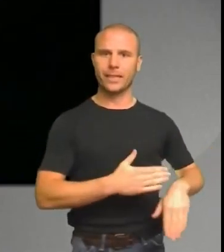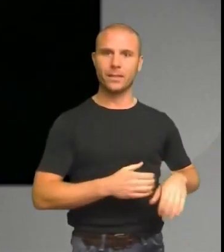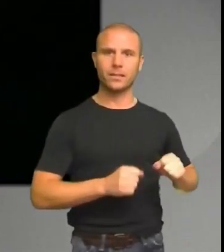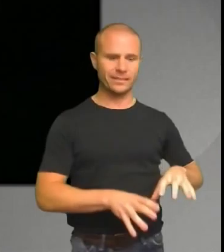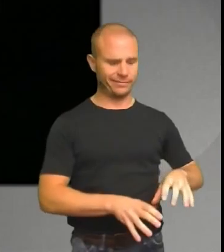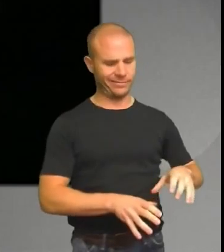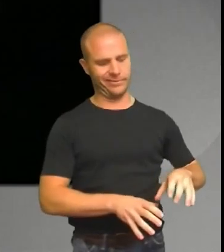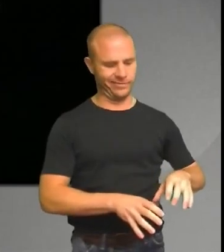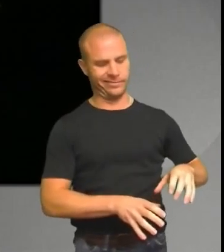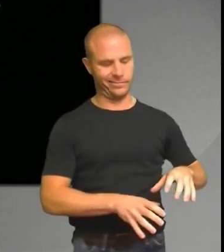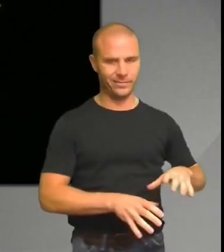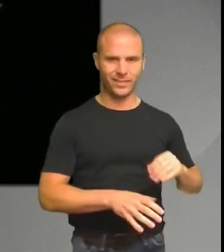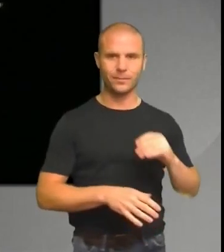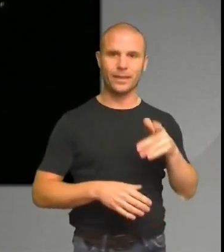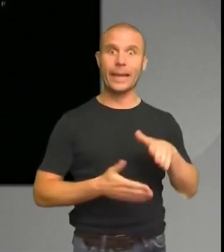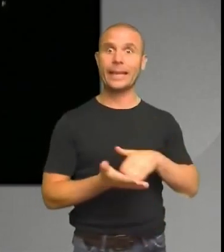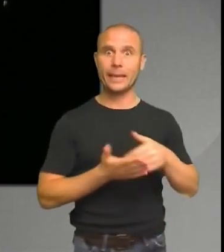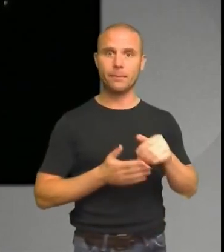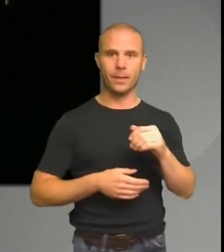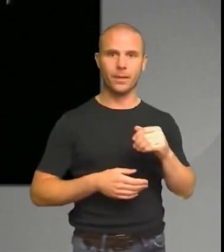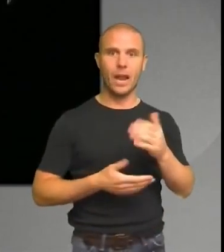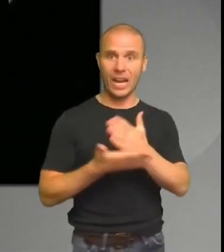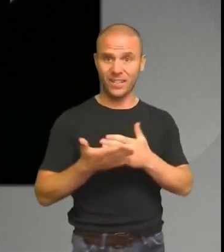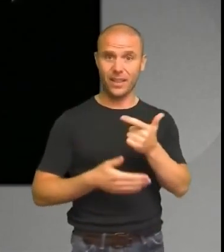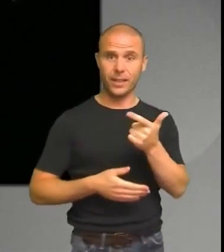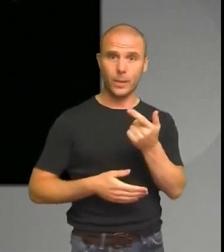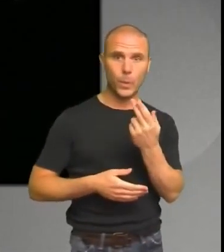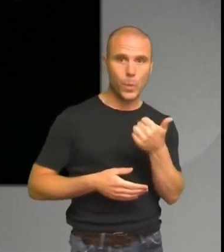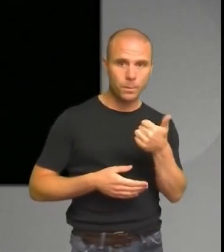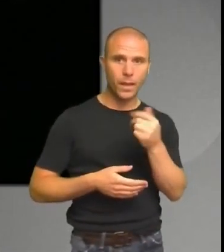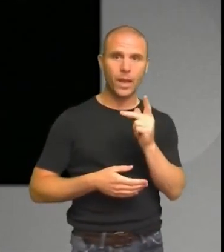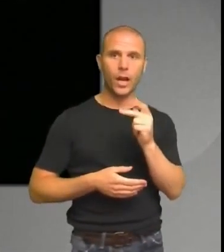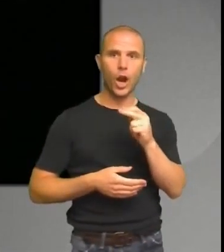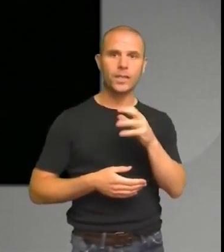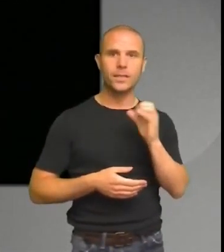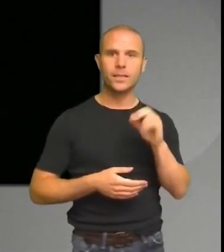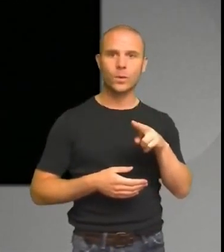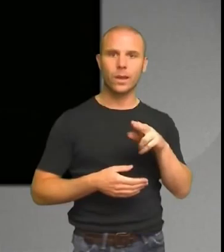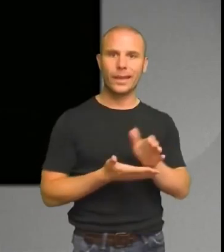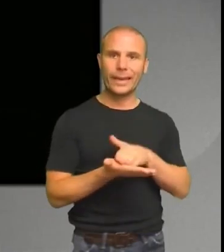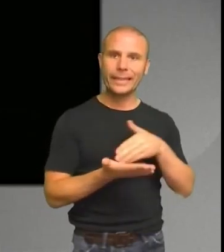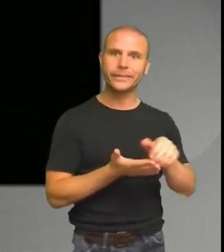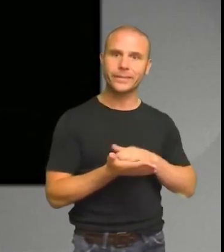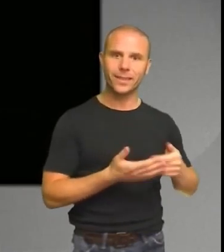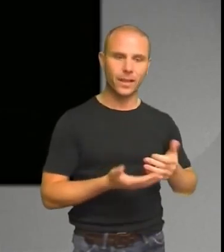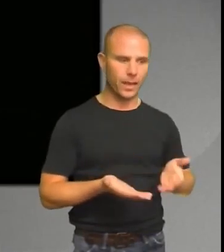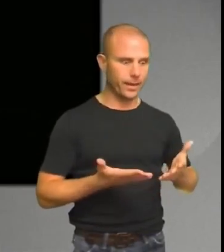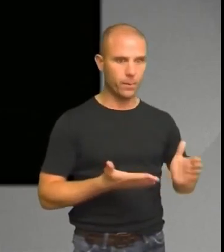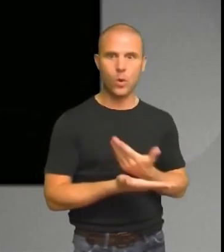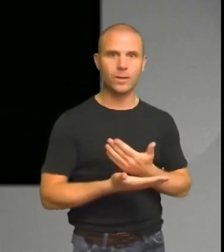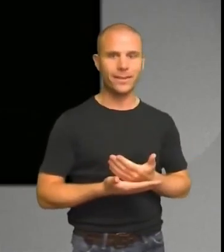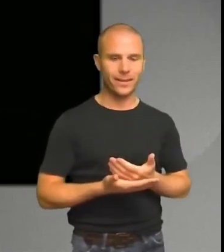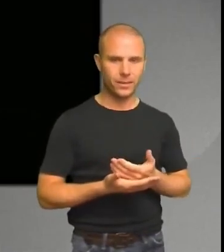Medan Karlsson och Christer och en halvtub med det. Det är inte så där jättelätt att få bort. Och sen så blev det stor